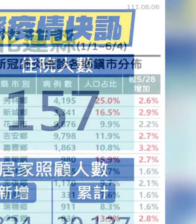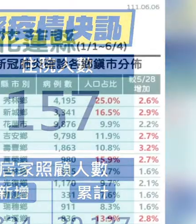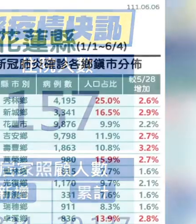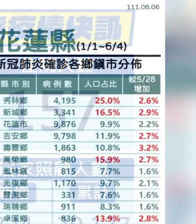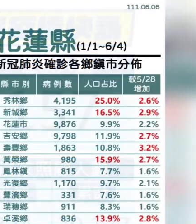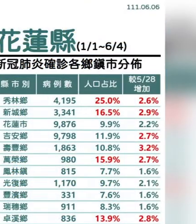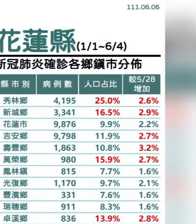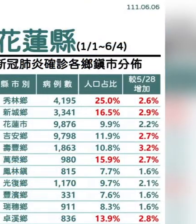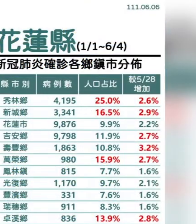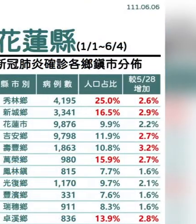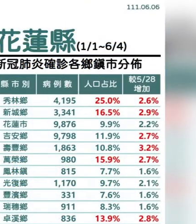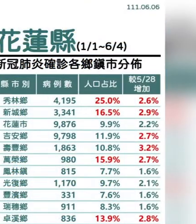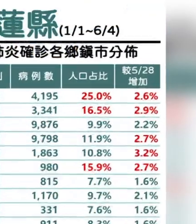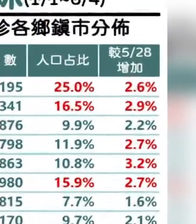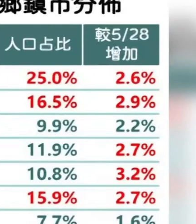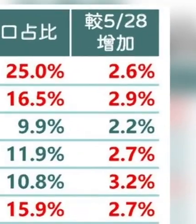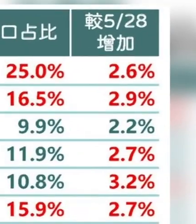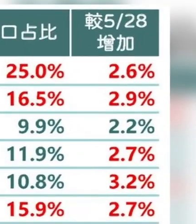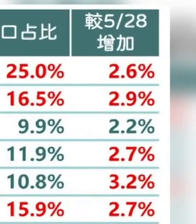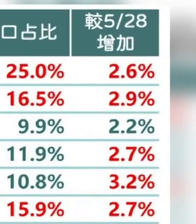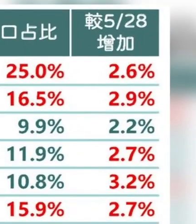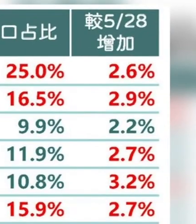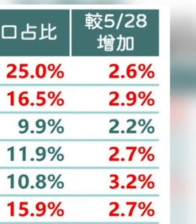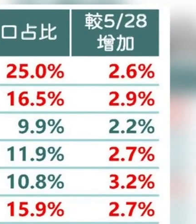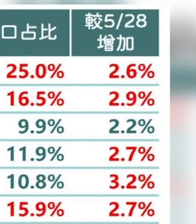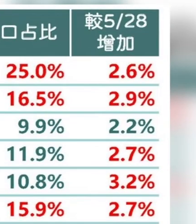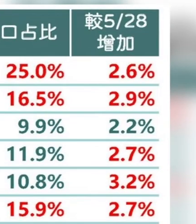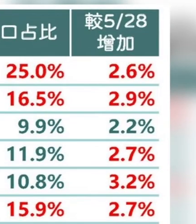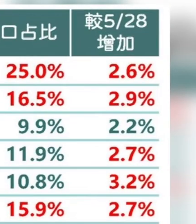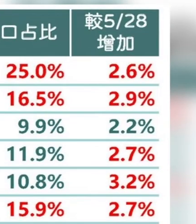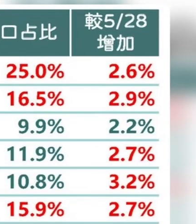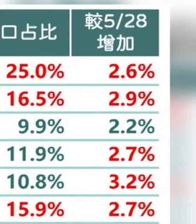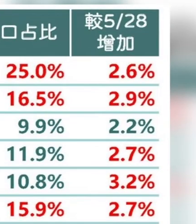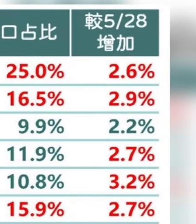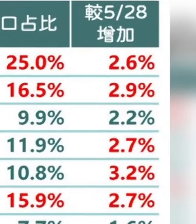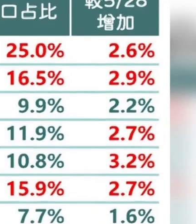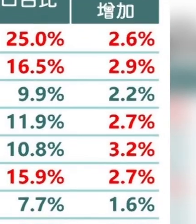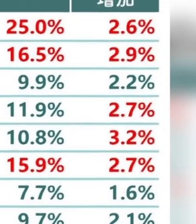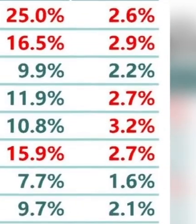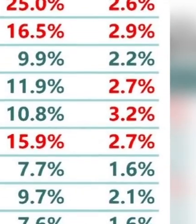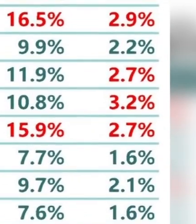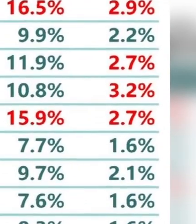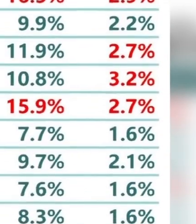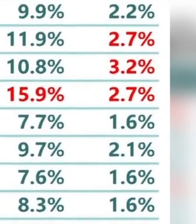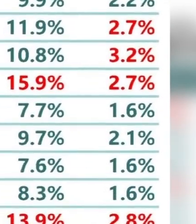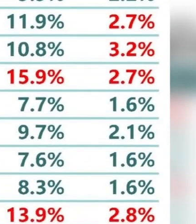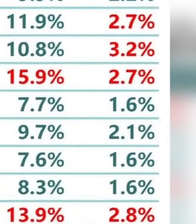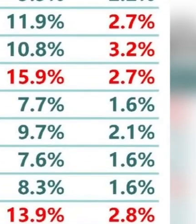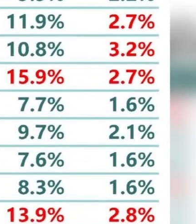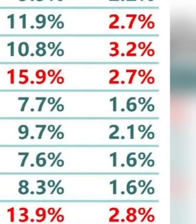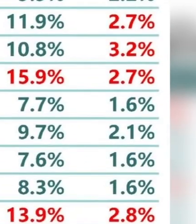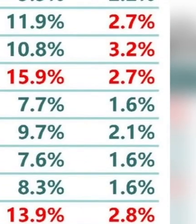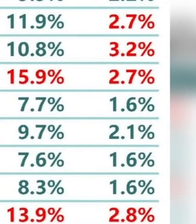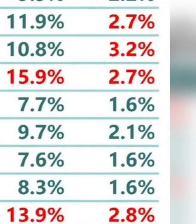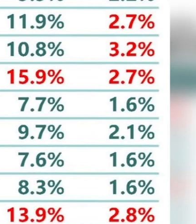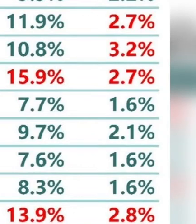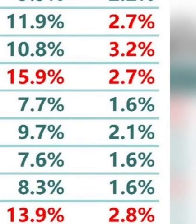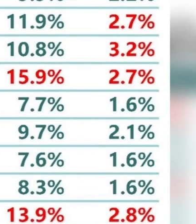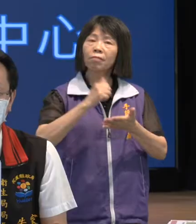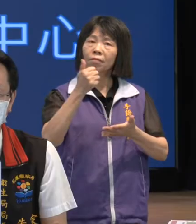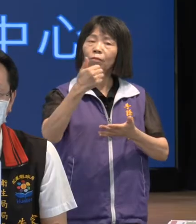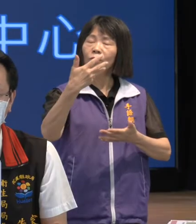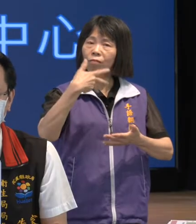疫人口占比最高的除了新秀、万荣等原乡地区，另外在吉安、寿丰、玉里、卓溪也出现上升趋势。